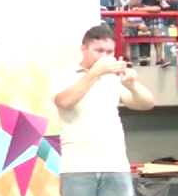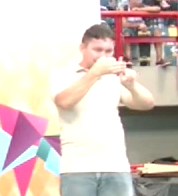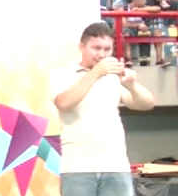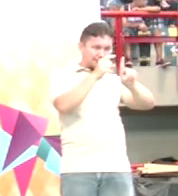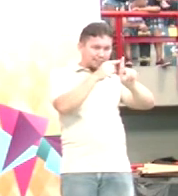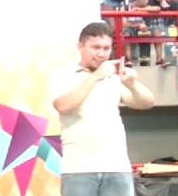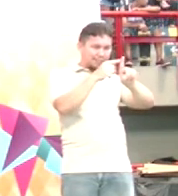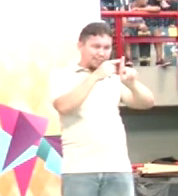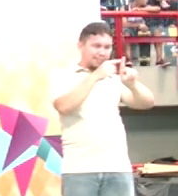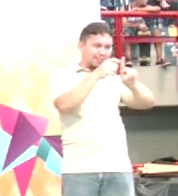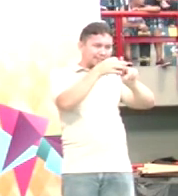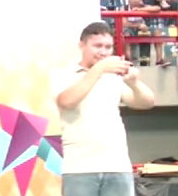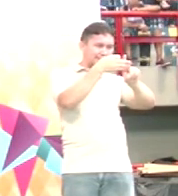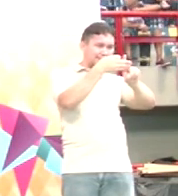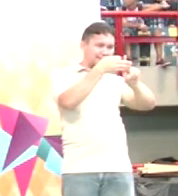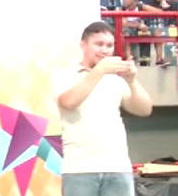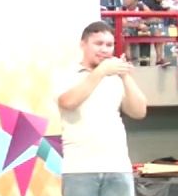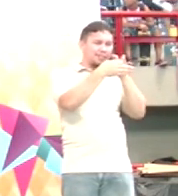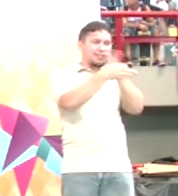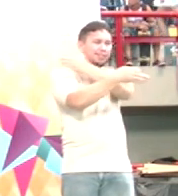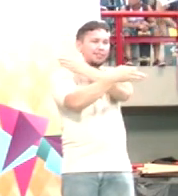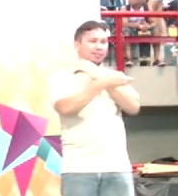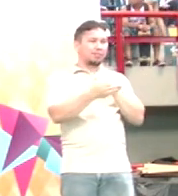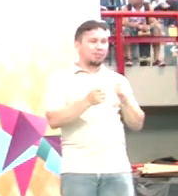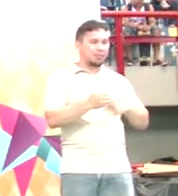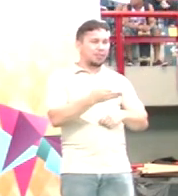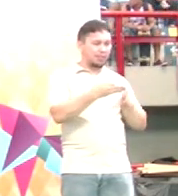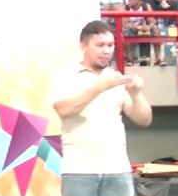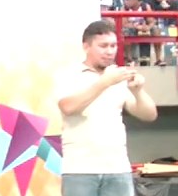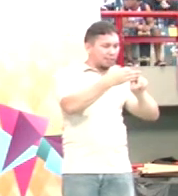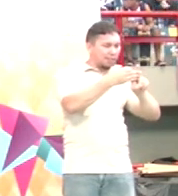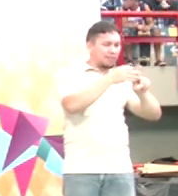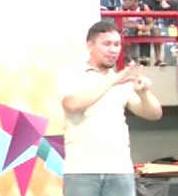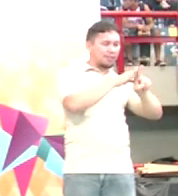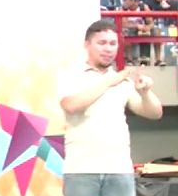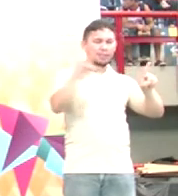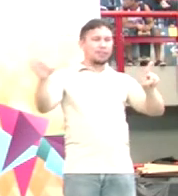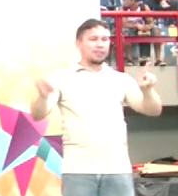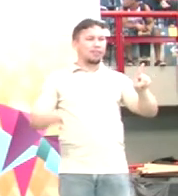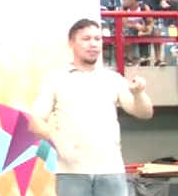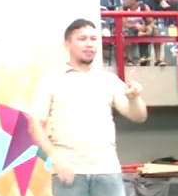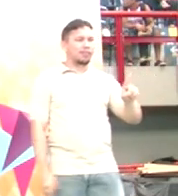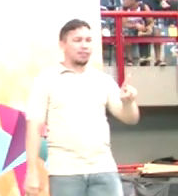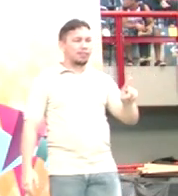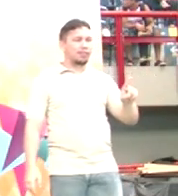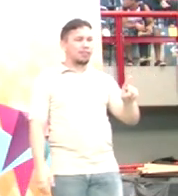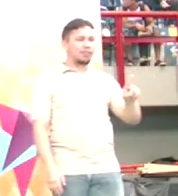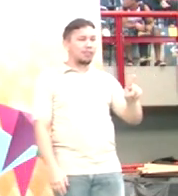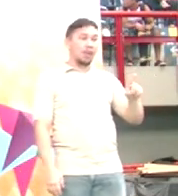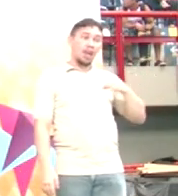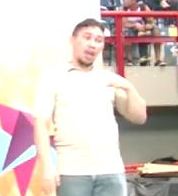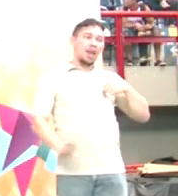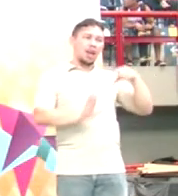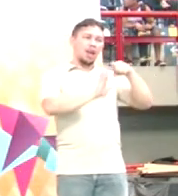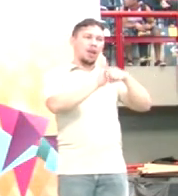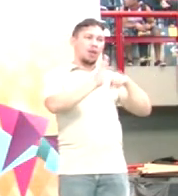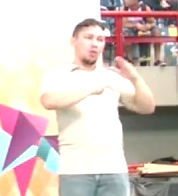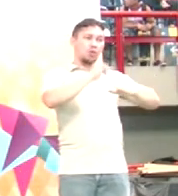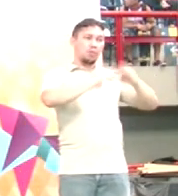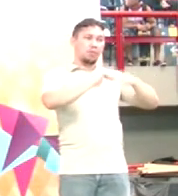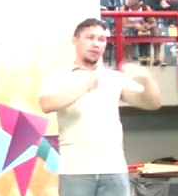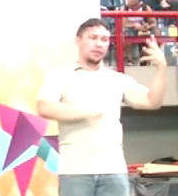lateral do seu dedo para frente você começa, tá bom? Essa é competência 4, erro